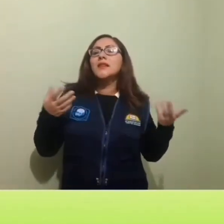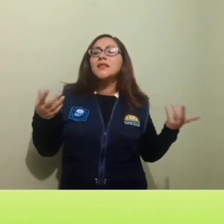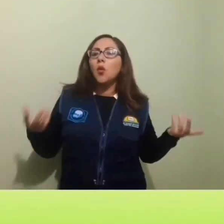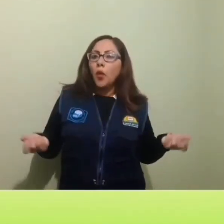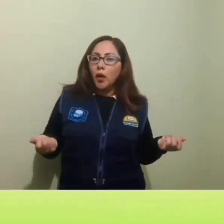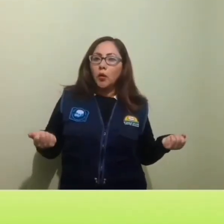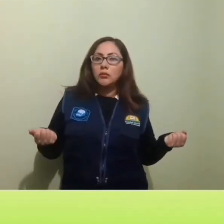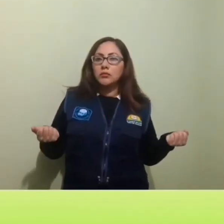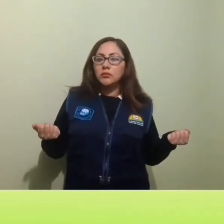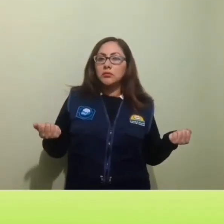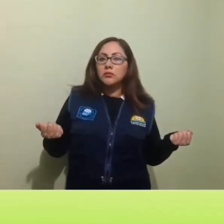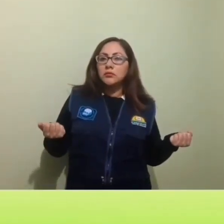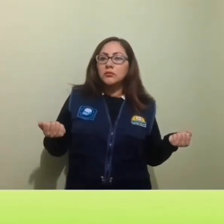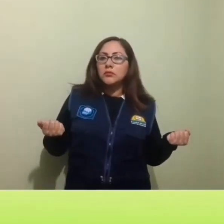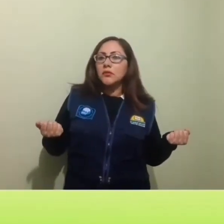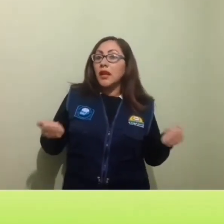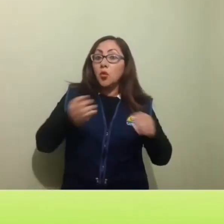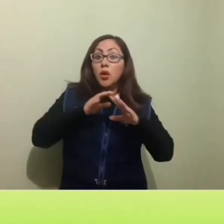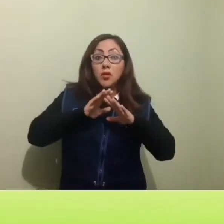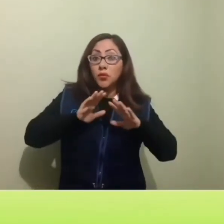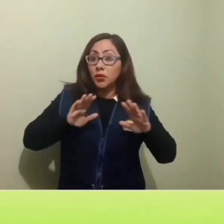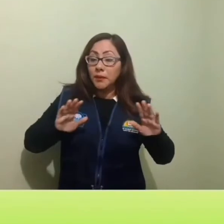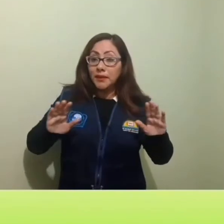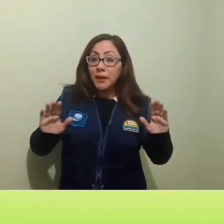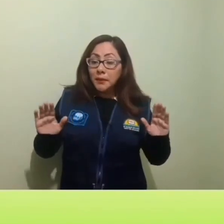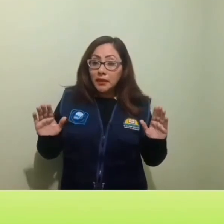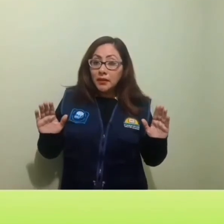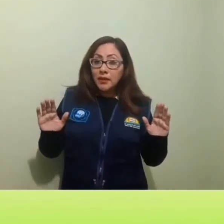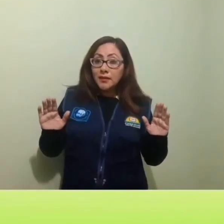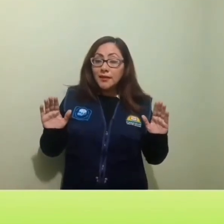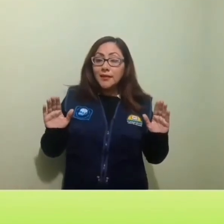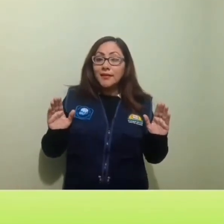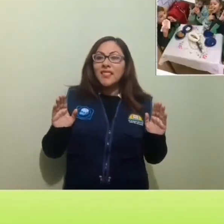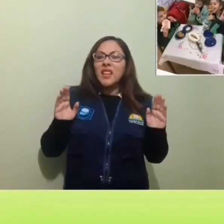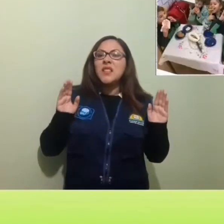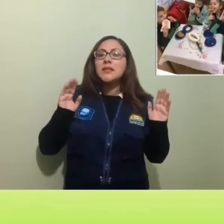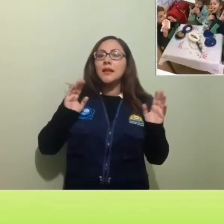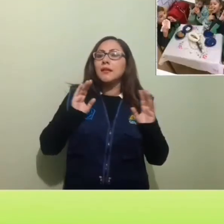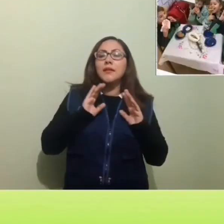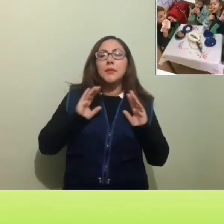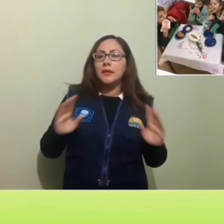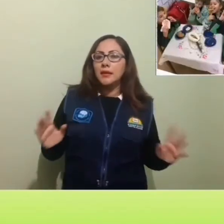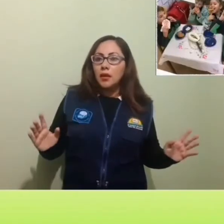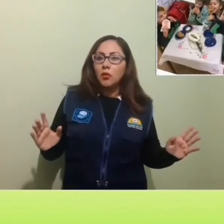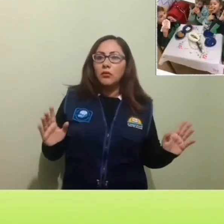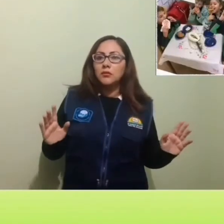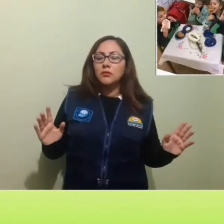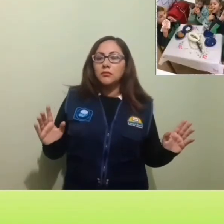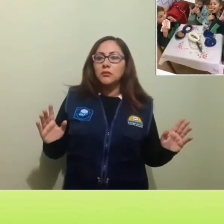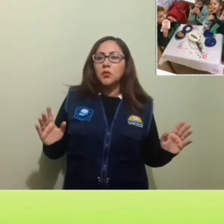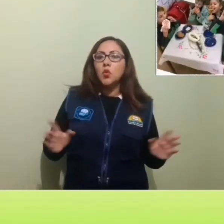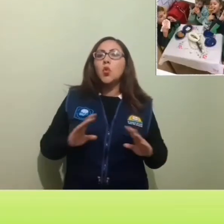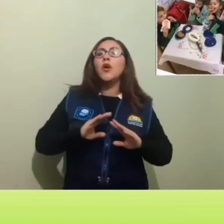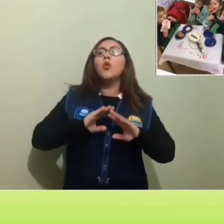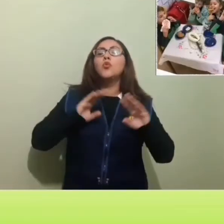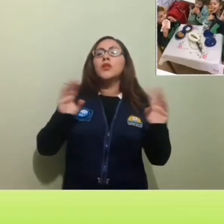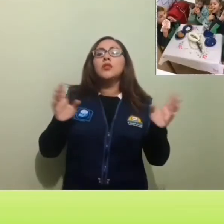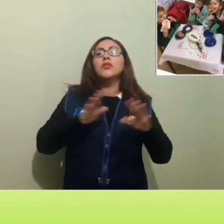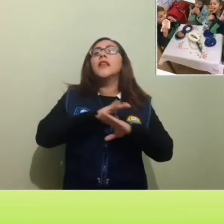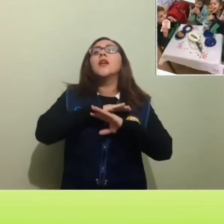De juego El juego Fundamentalmente Debe ser divertido Un juego aburrido Nadie lo